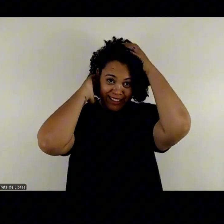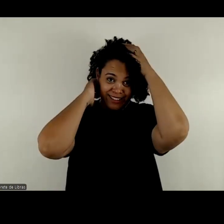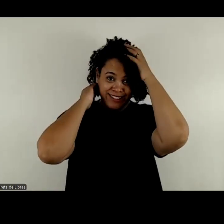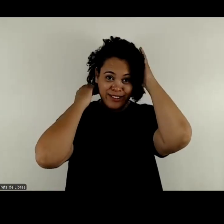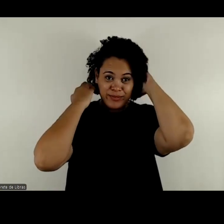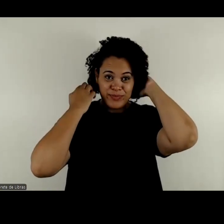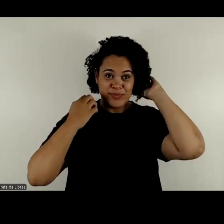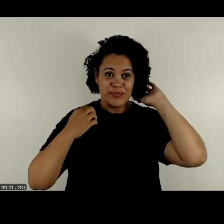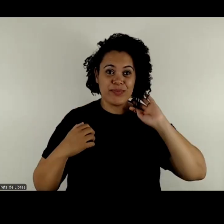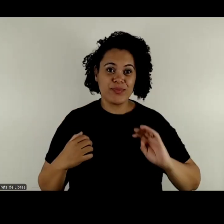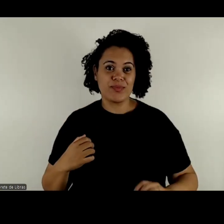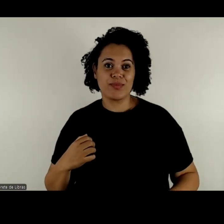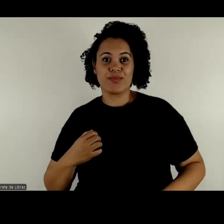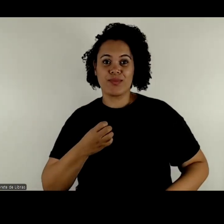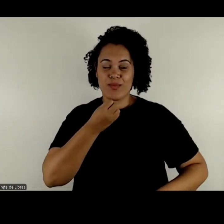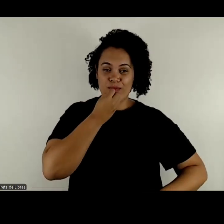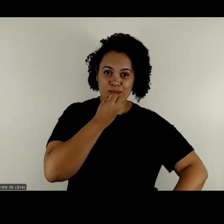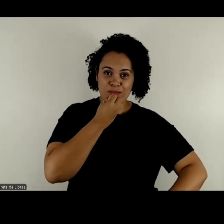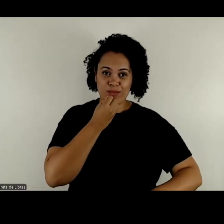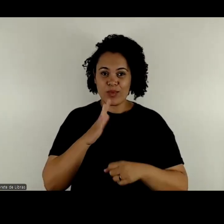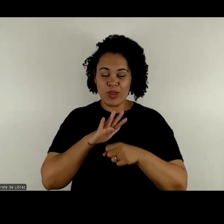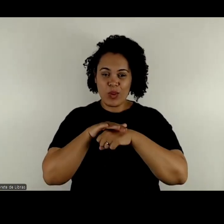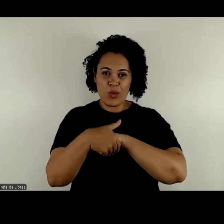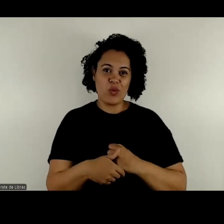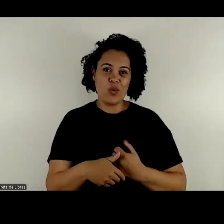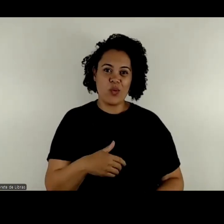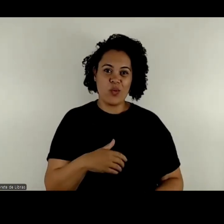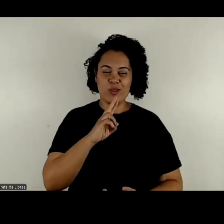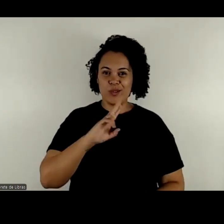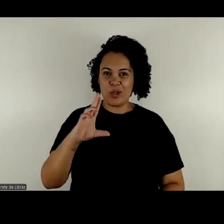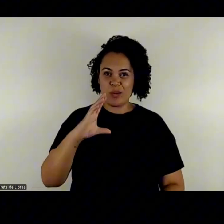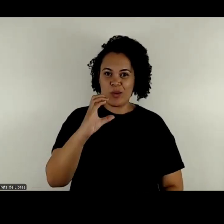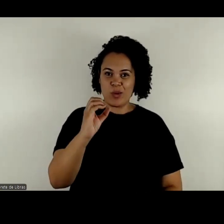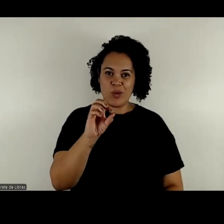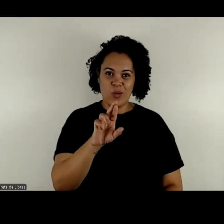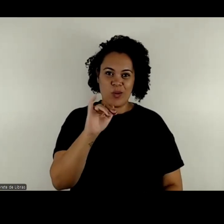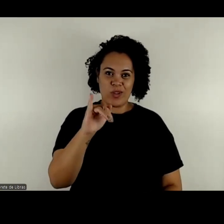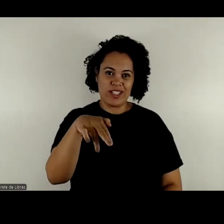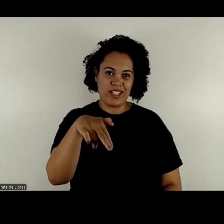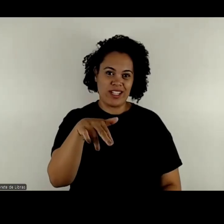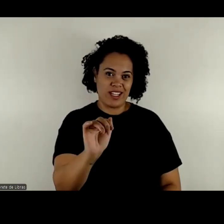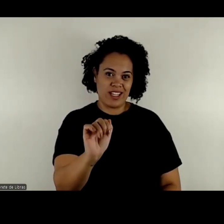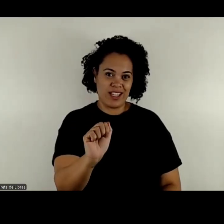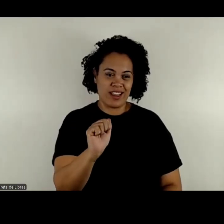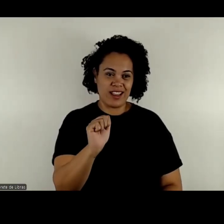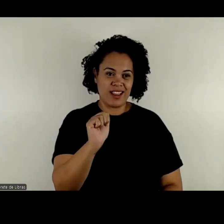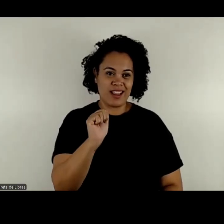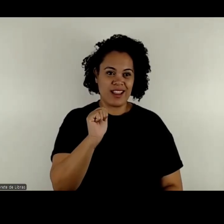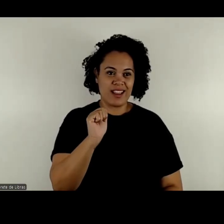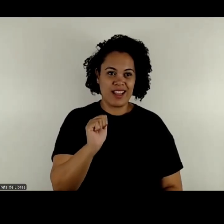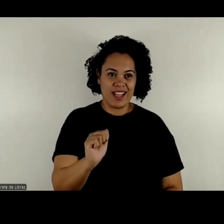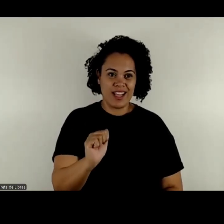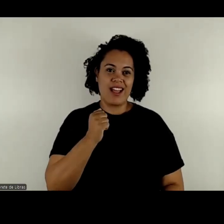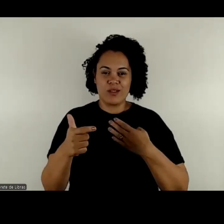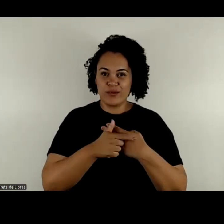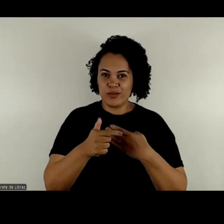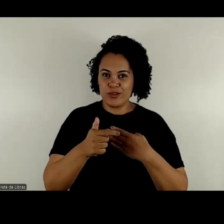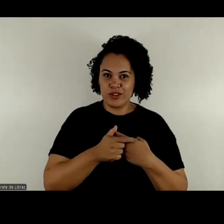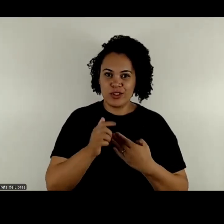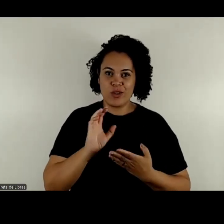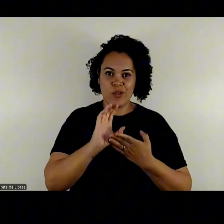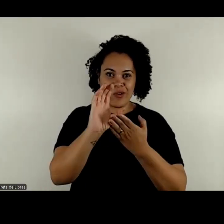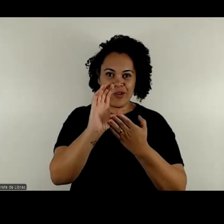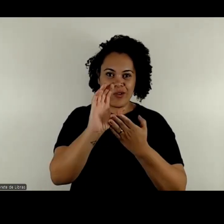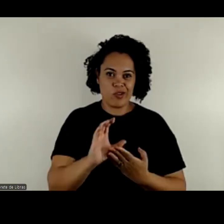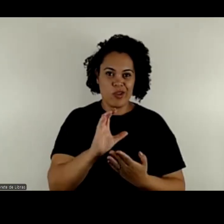Boa noite, vou começar me apresentando então. Eu sou Corina, sou assistente social, estou como conselheira suplente do CRES Minas